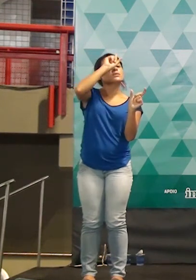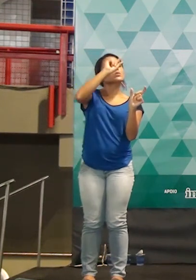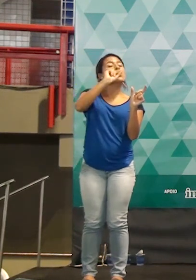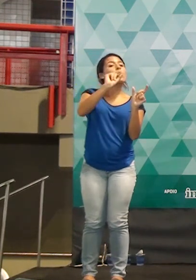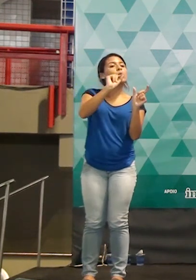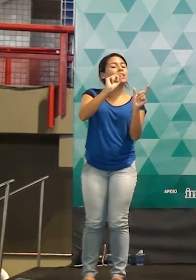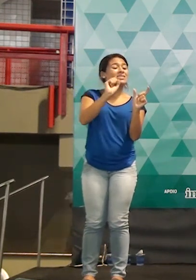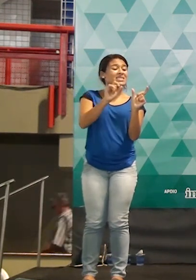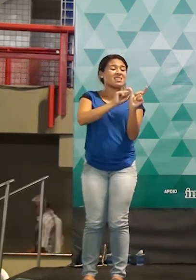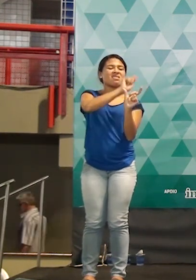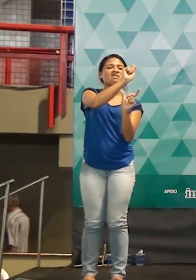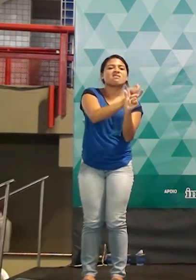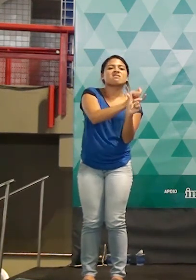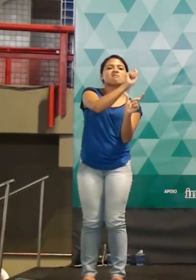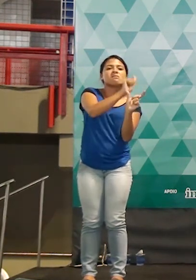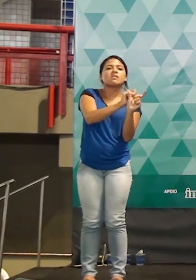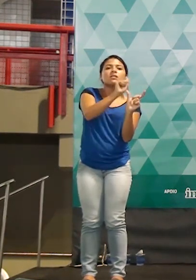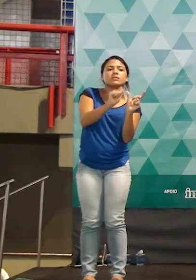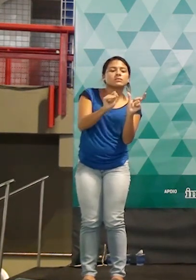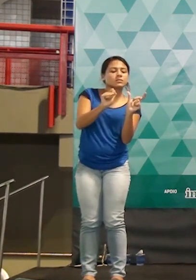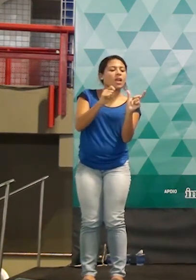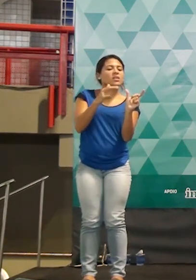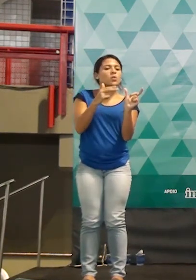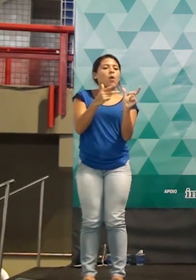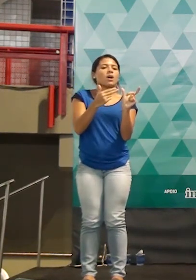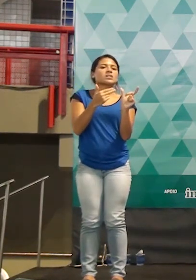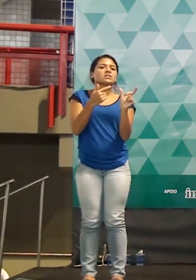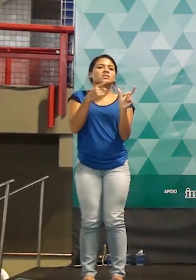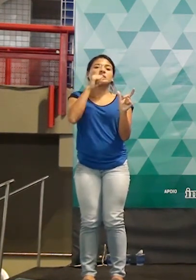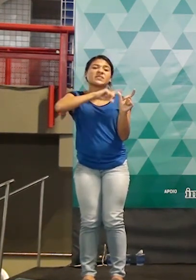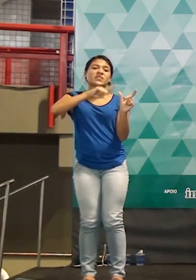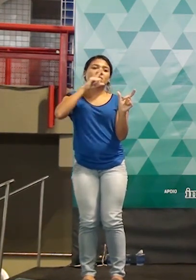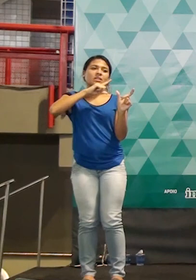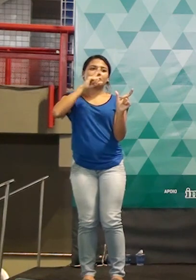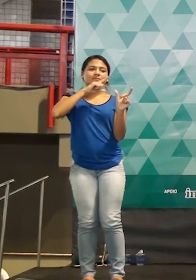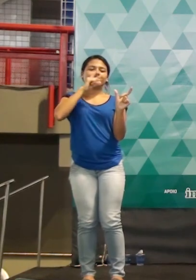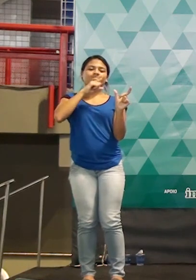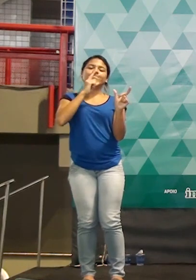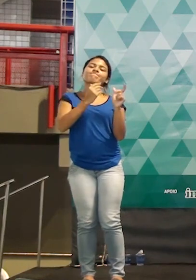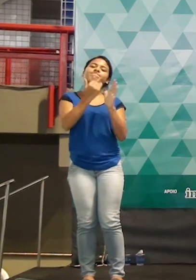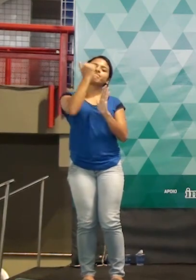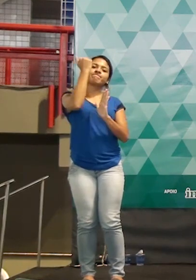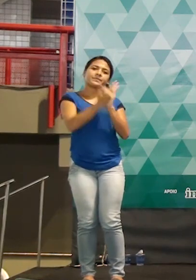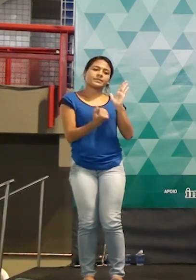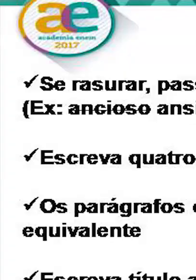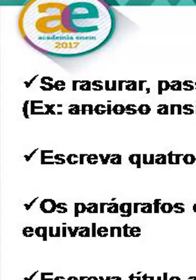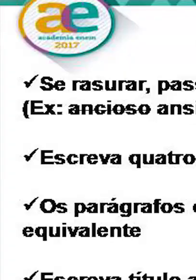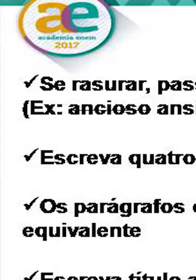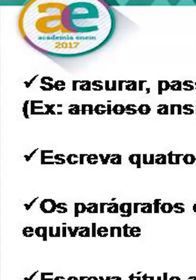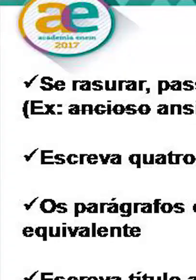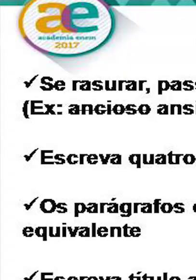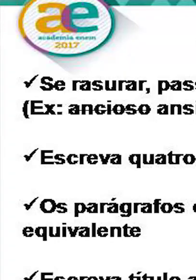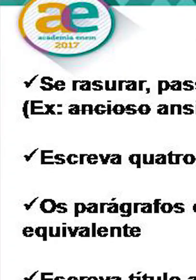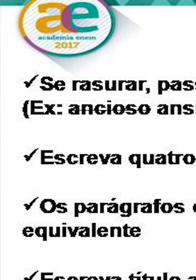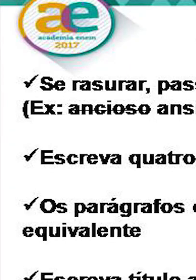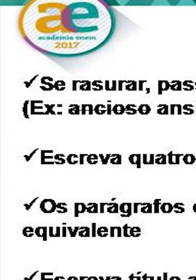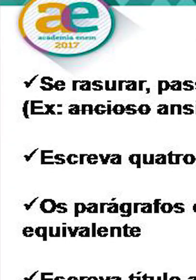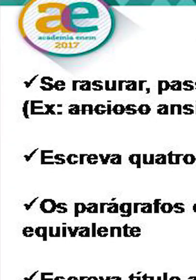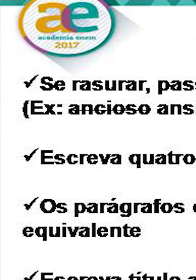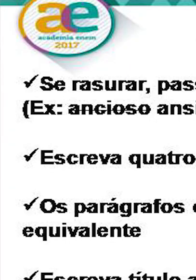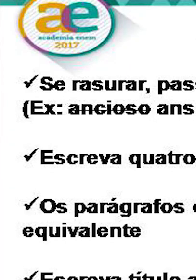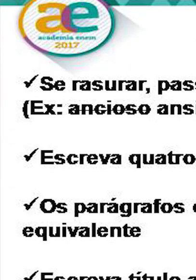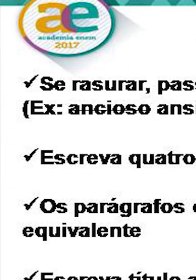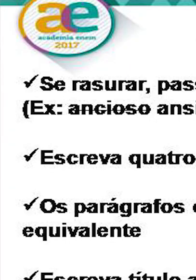Porque é considerado rasura. É só um traço para o cara ver o que é que está errado e o que você acertou. Escreva